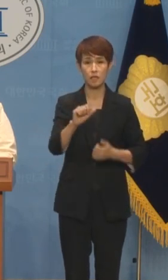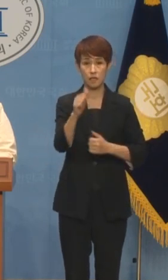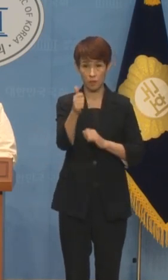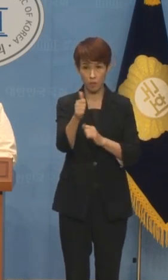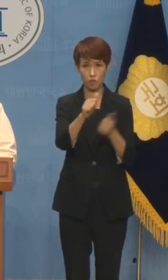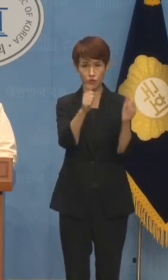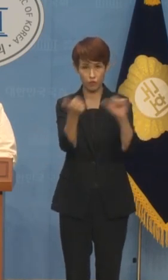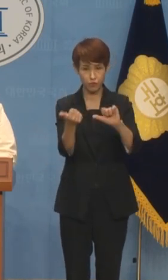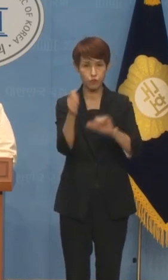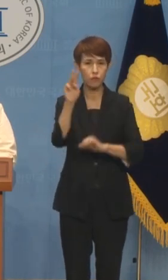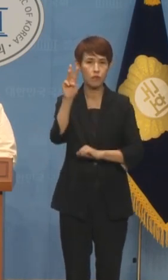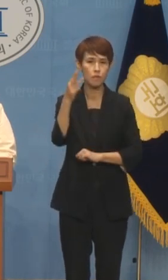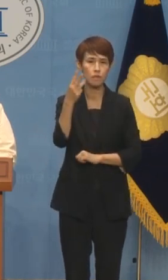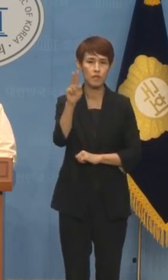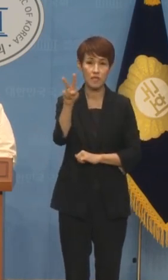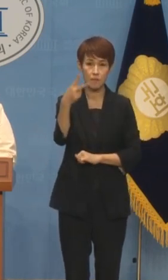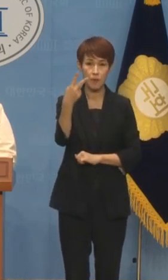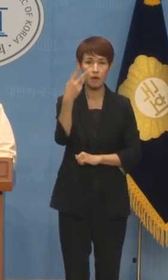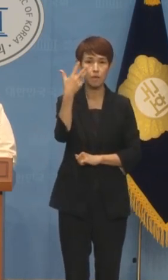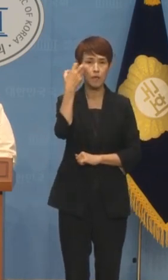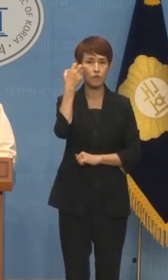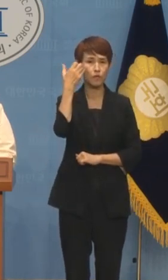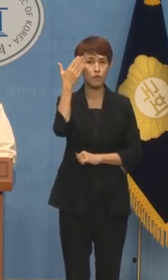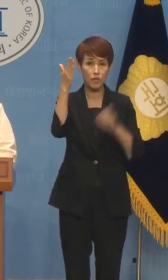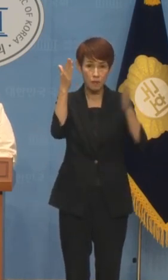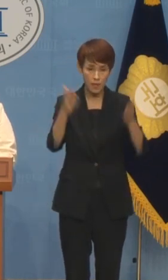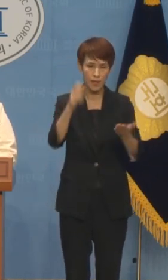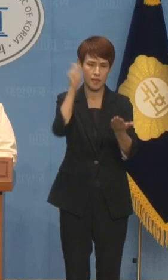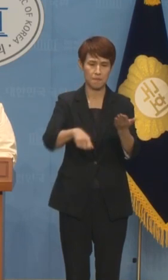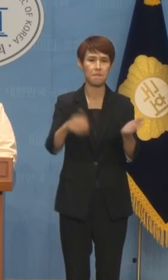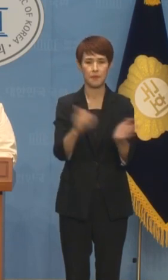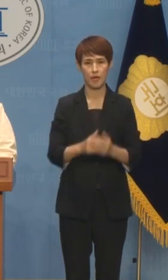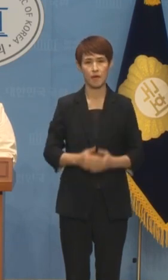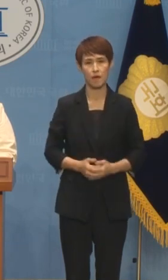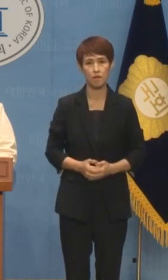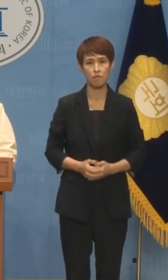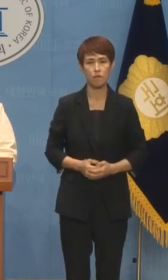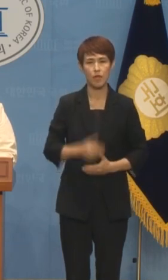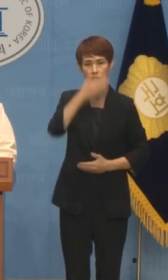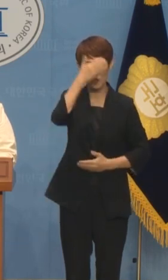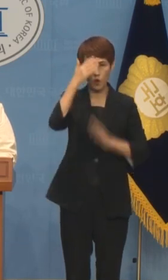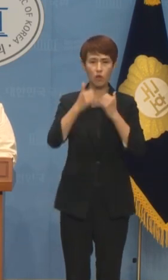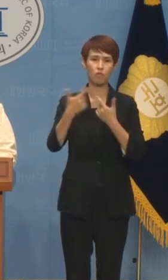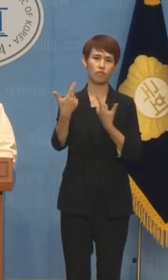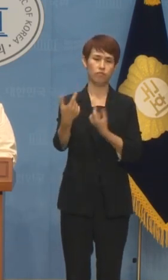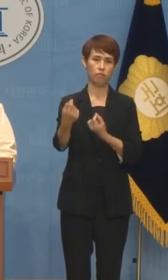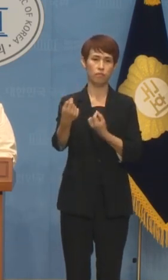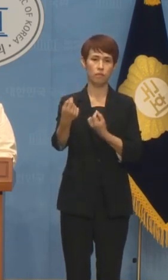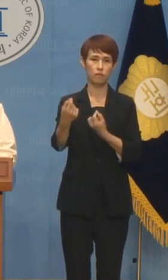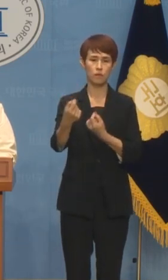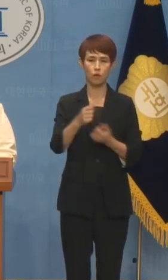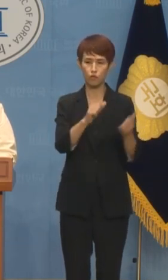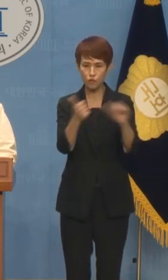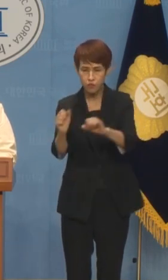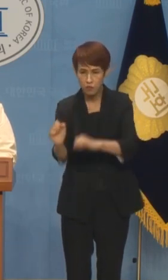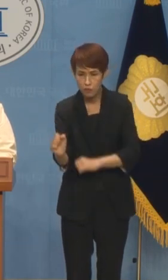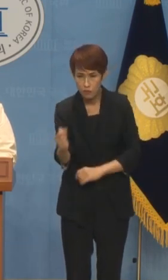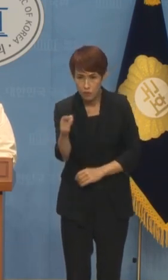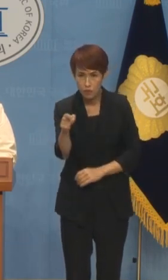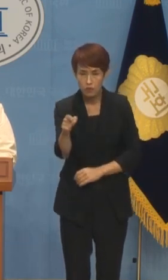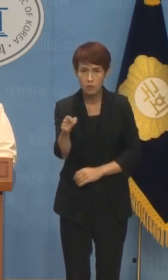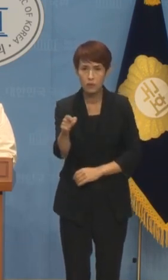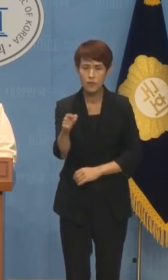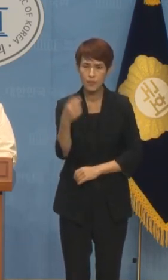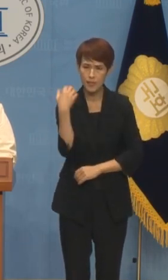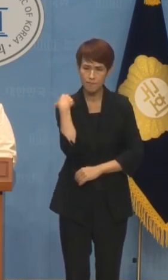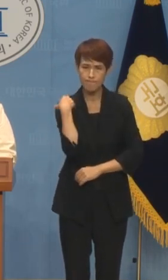지 289일 만입니다. 같은 청년으로서 사망 원인과 책임 규명을 할